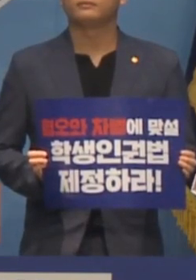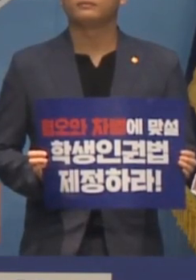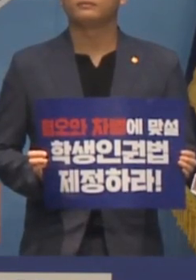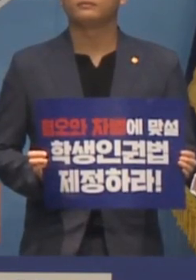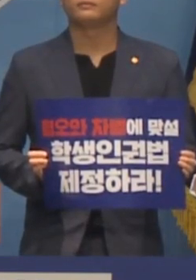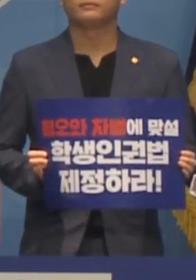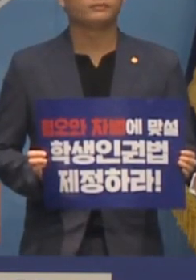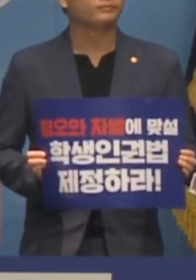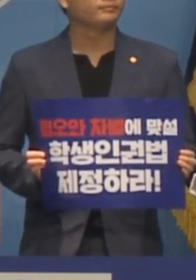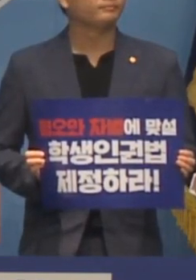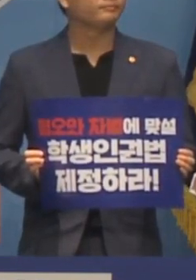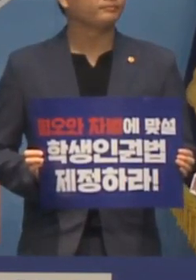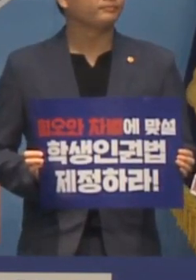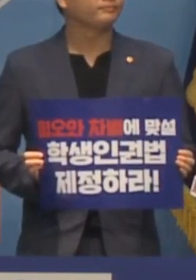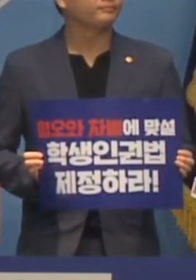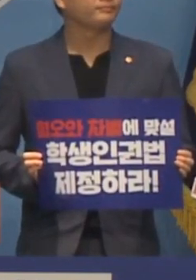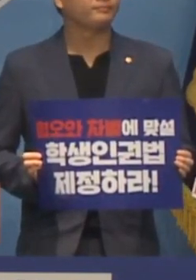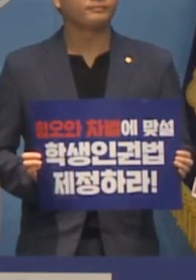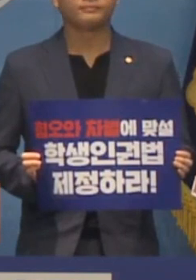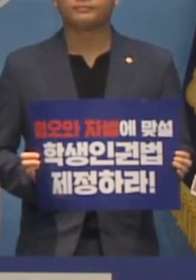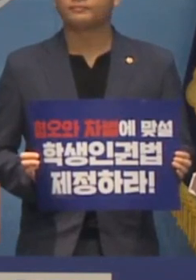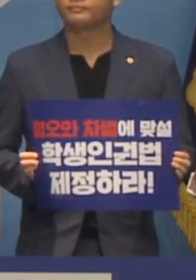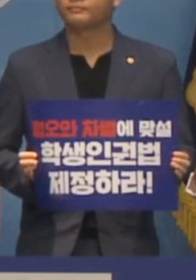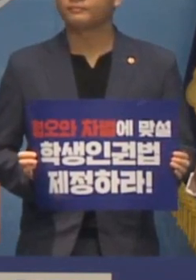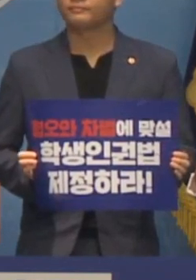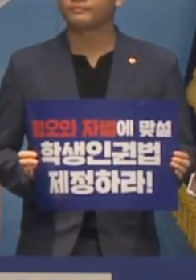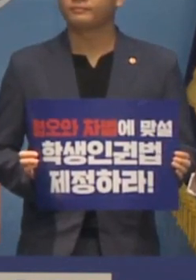네. 혹시 빠진 분 있나요?